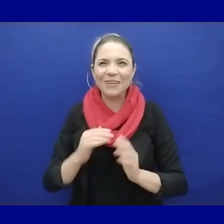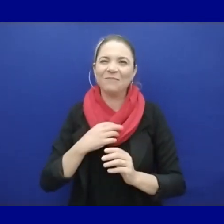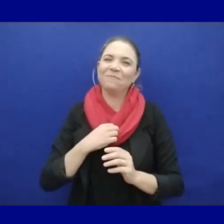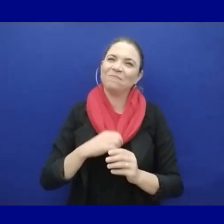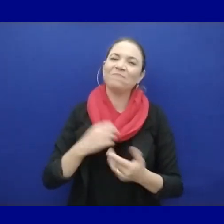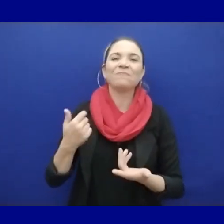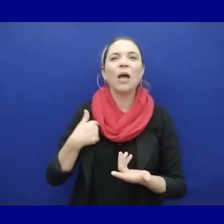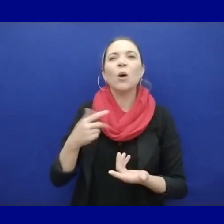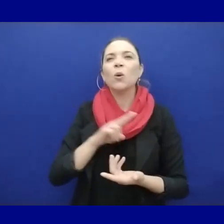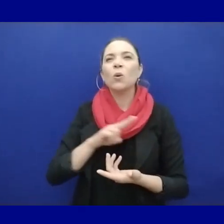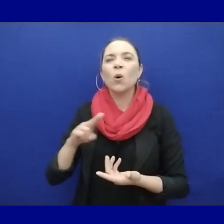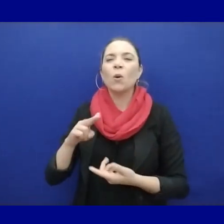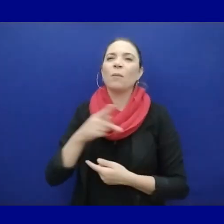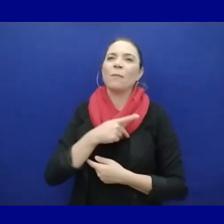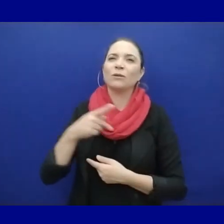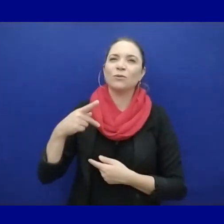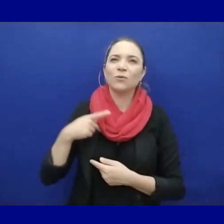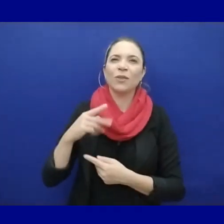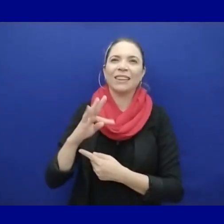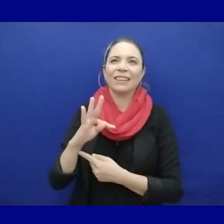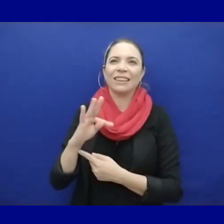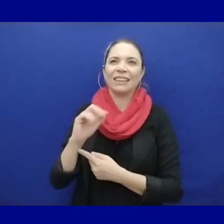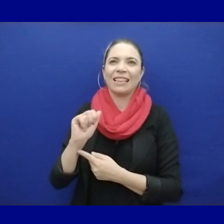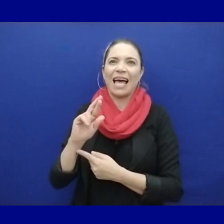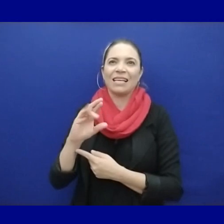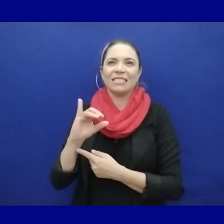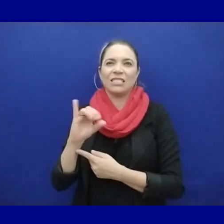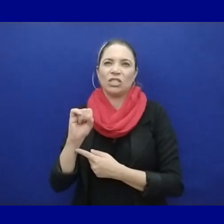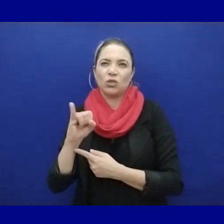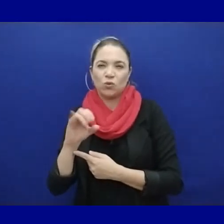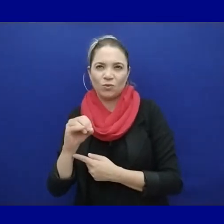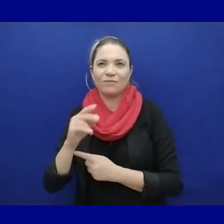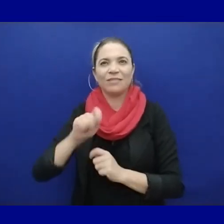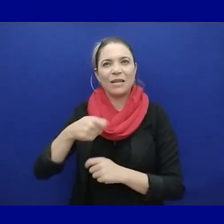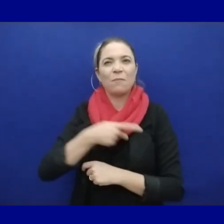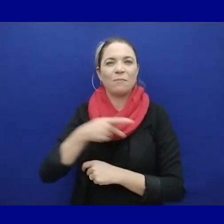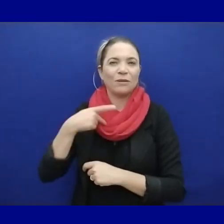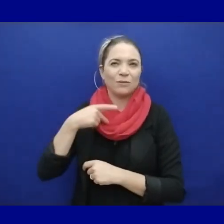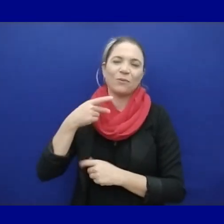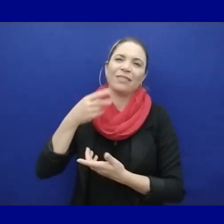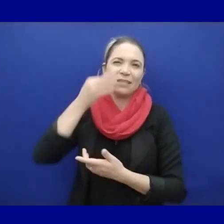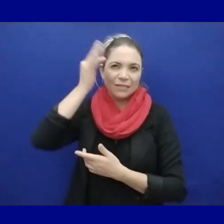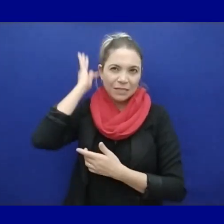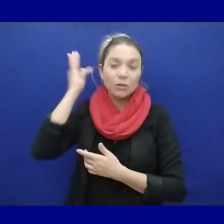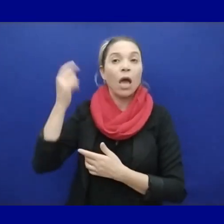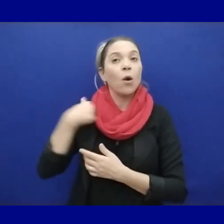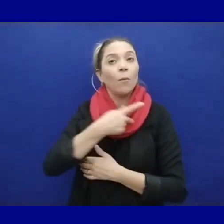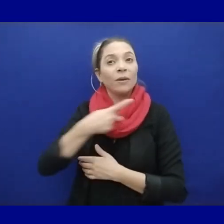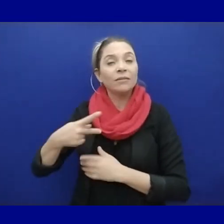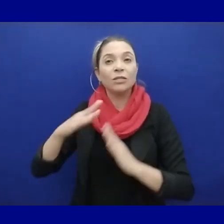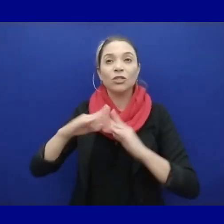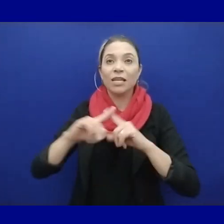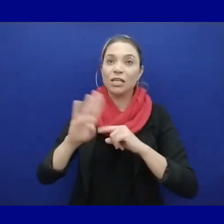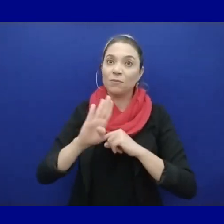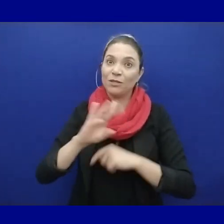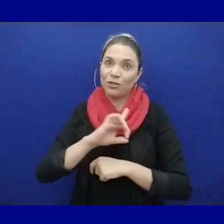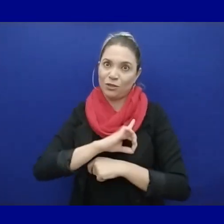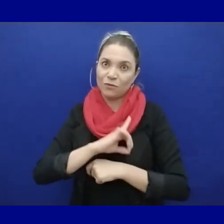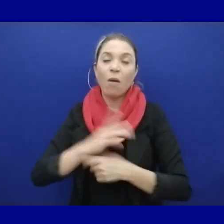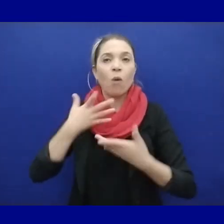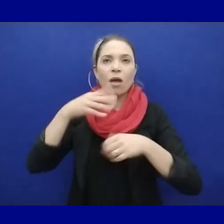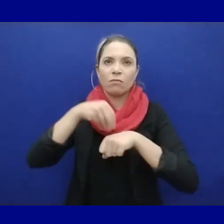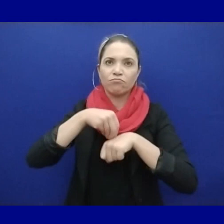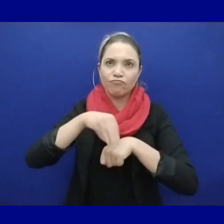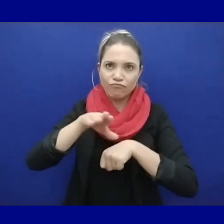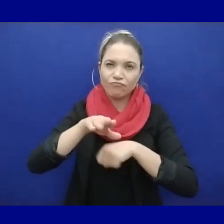Olá, eu sou o pastor Tarcísio Guimarães, presidente da Primeira Igreja Batista em Divinópolis, e quero